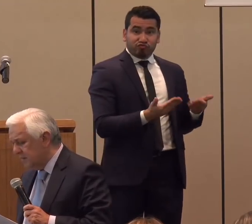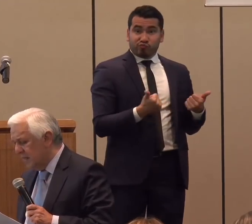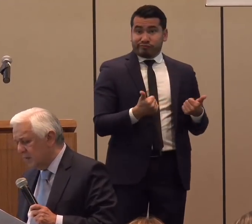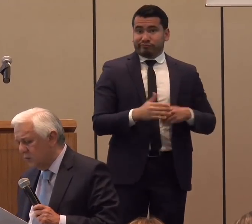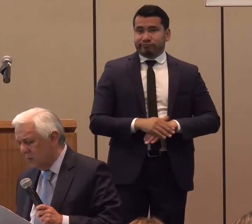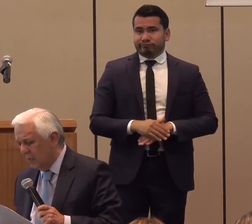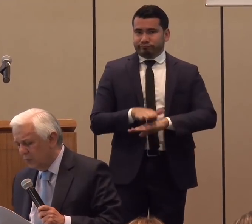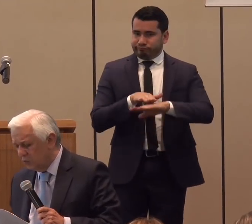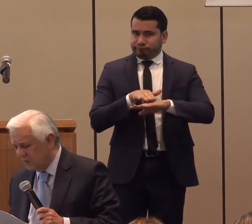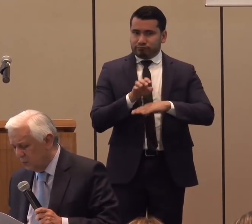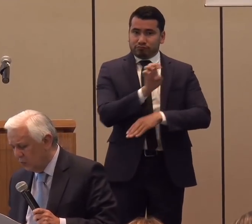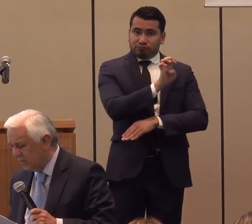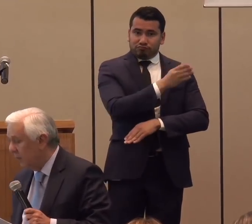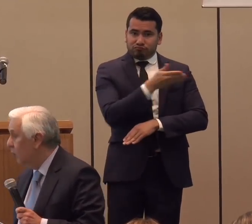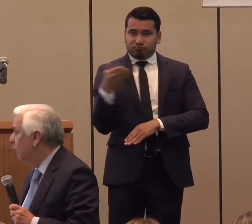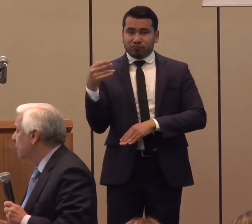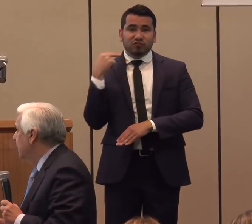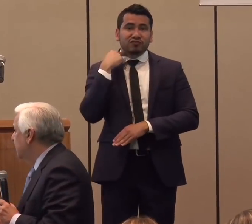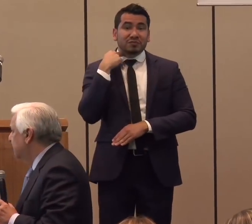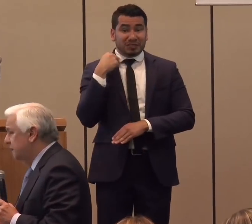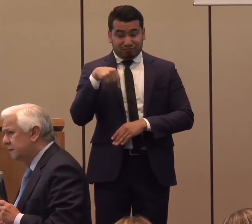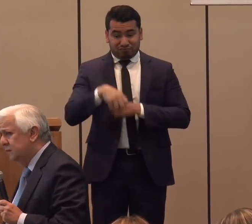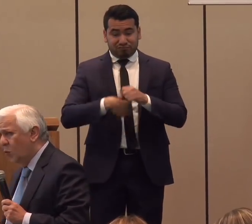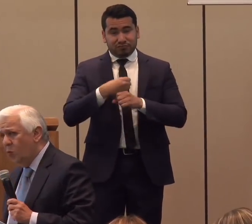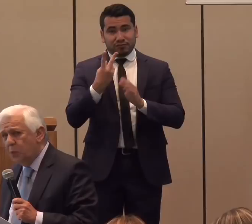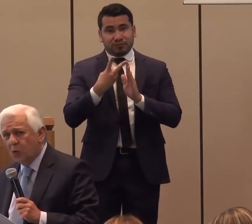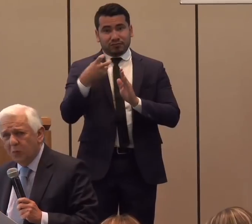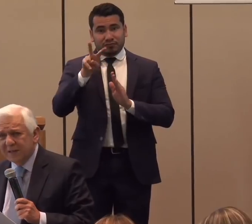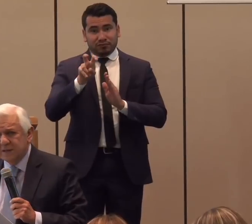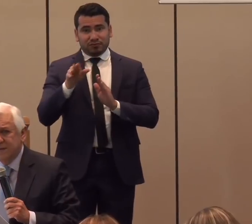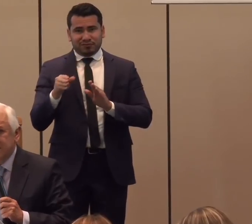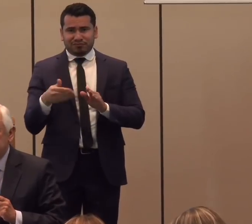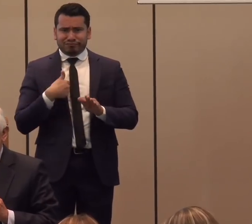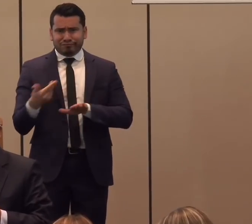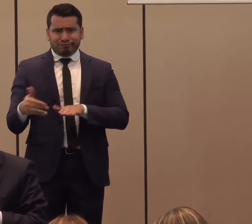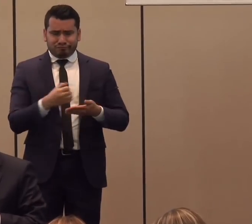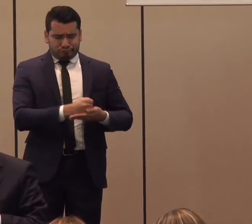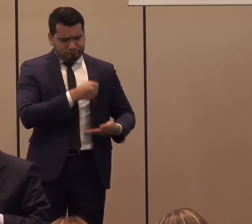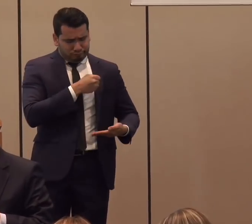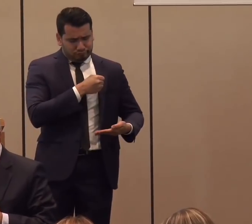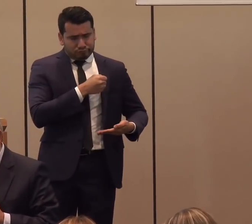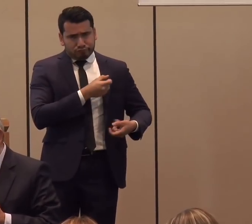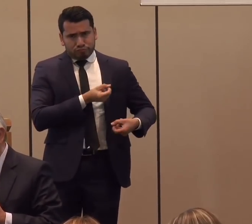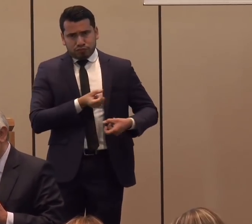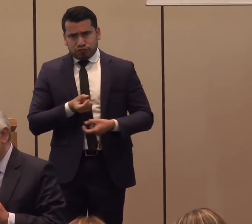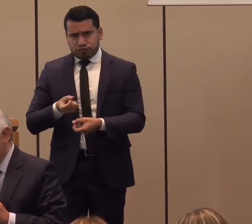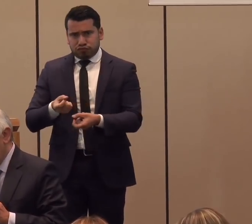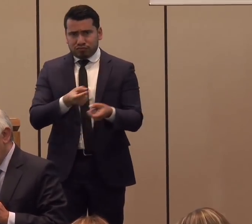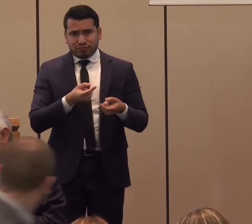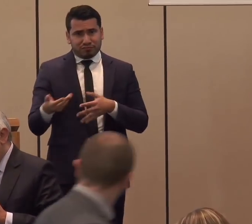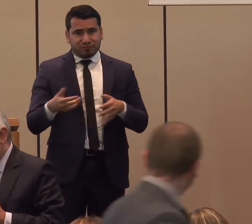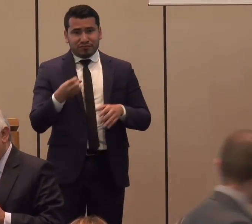de este año hemos desembolsado un poco más de 3 billones de